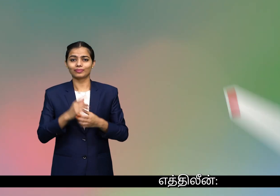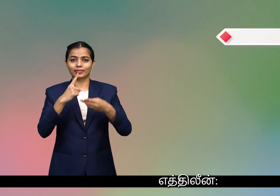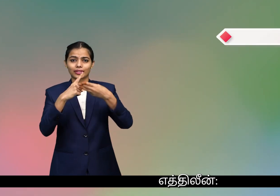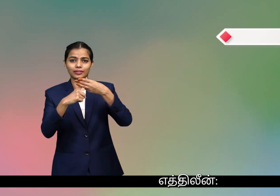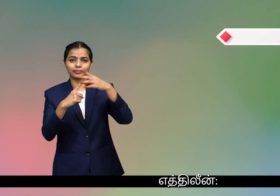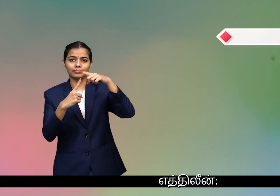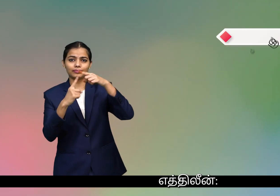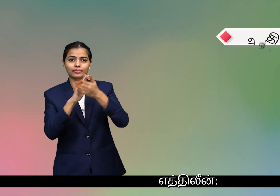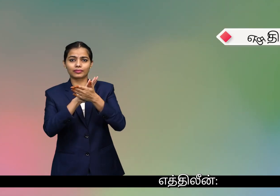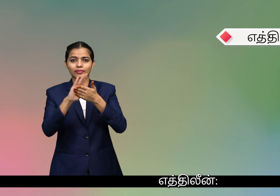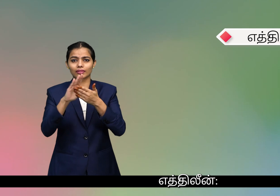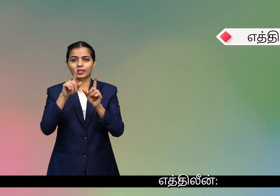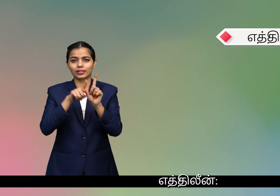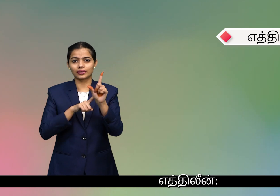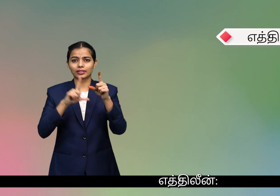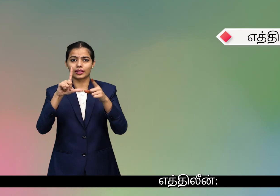எத்திலின்.